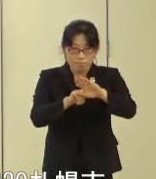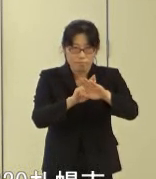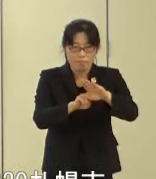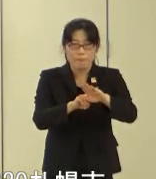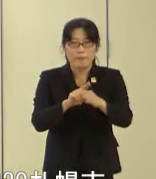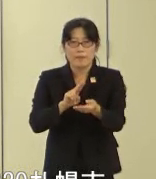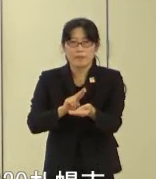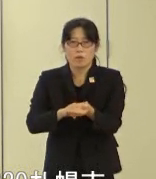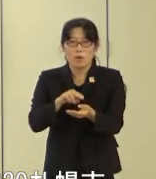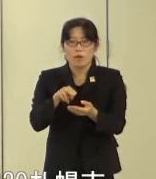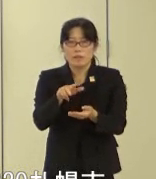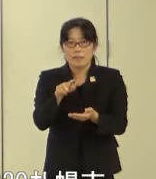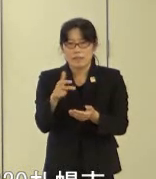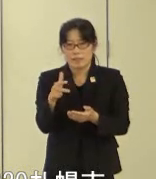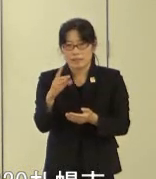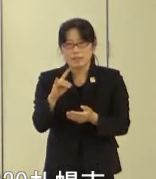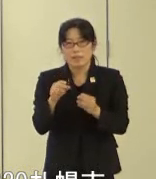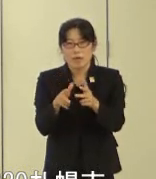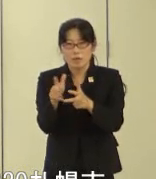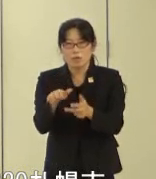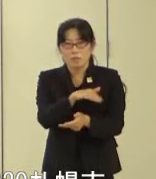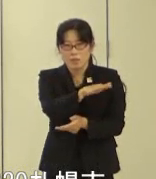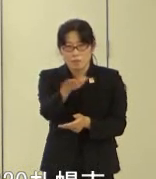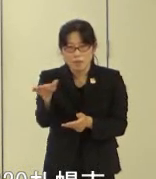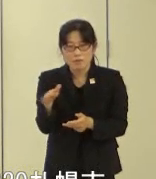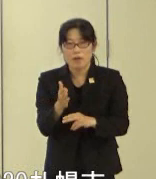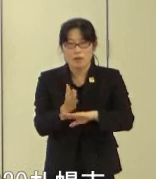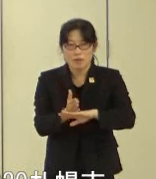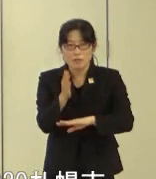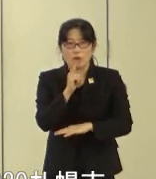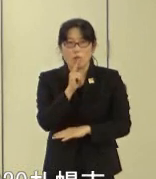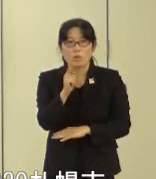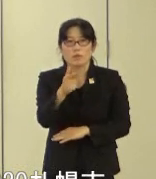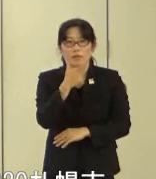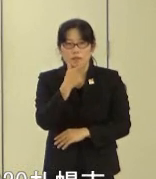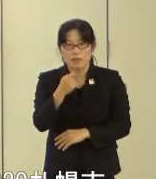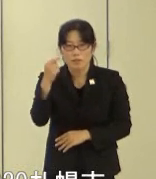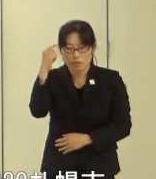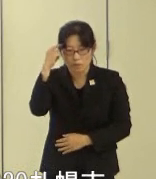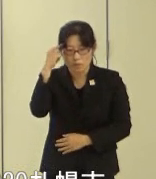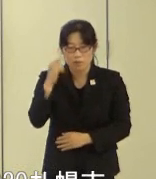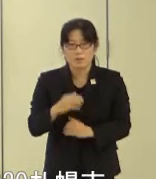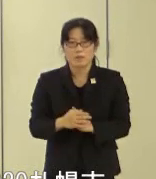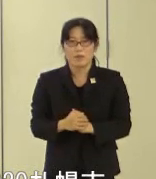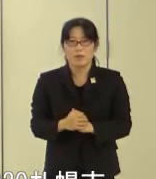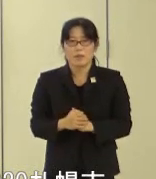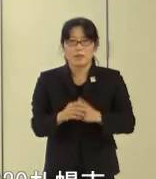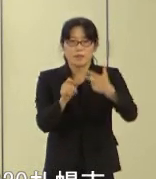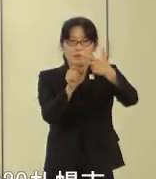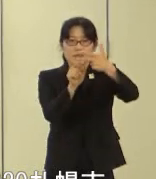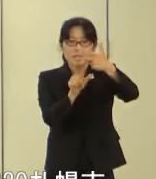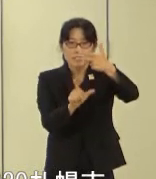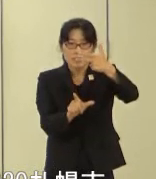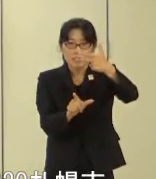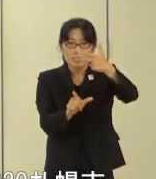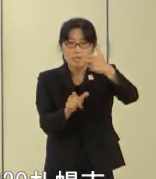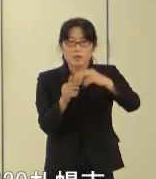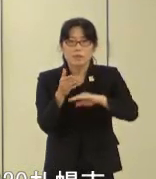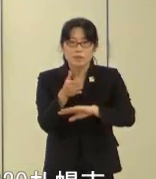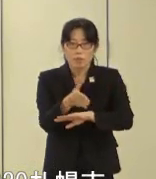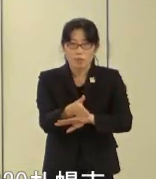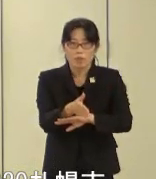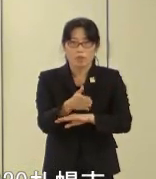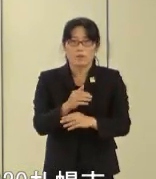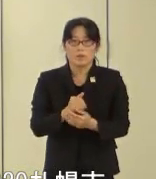ている状況であります。改めて感謝を申し上げたいというふうに思います。7月以降、よ